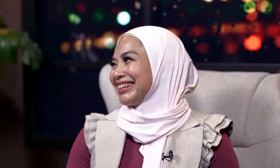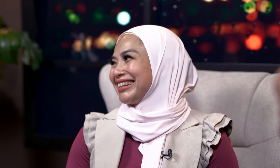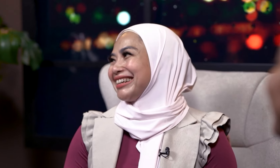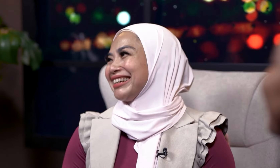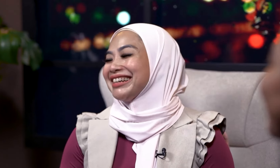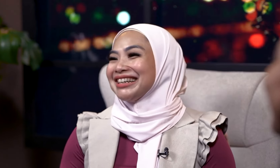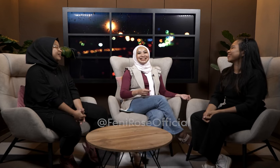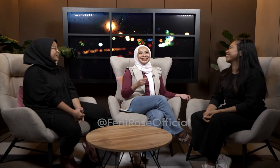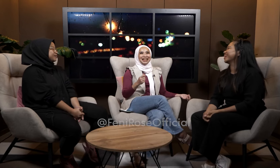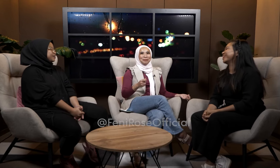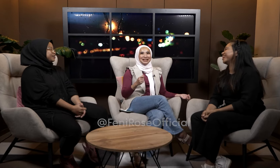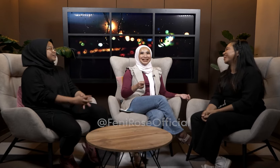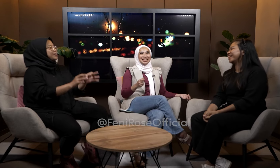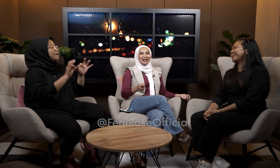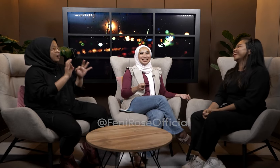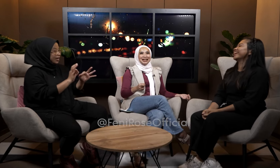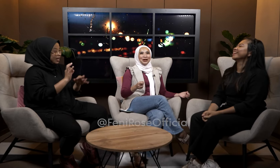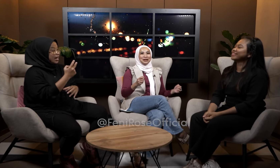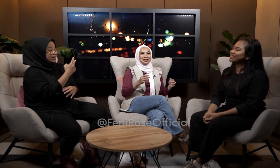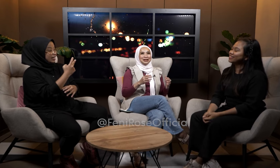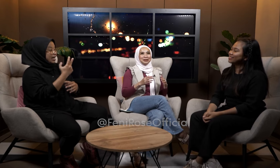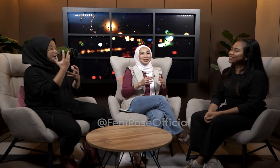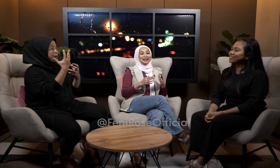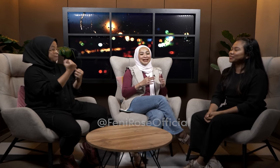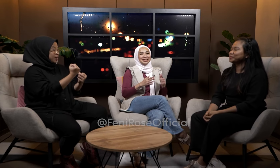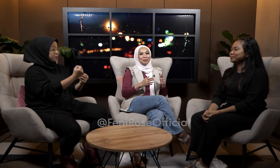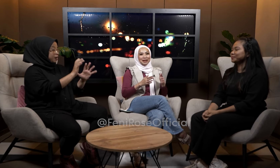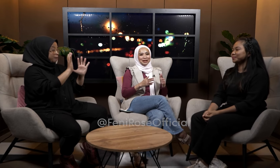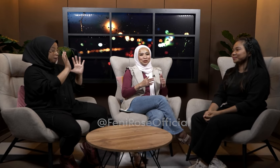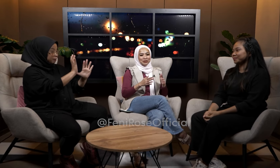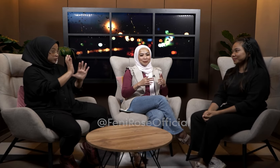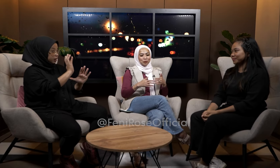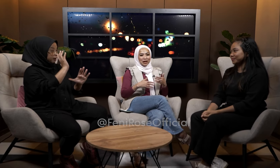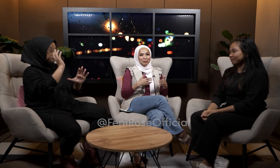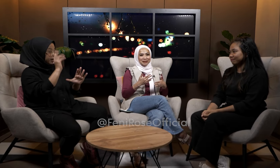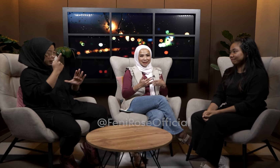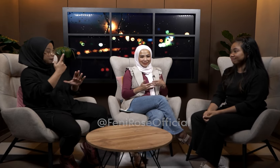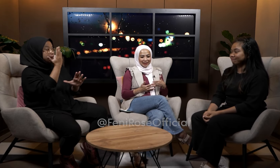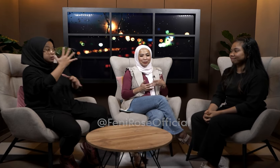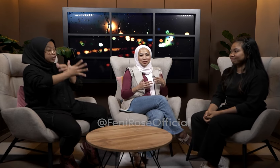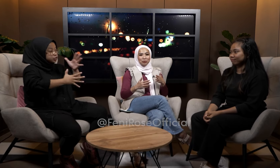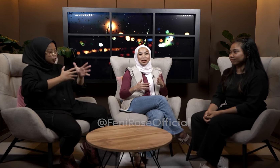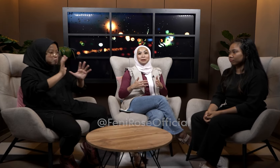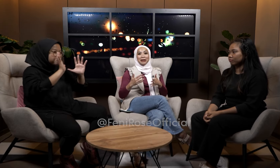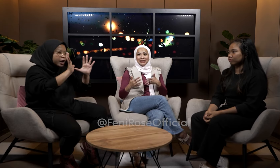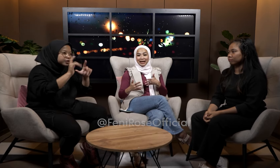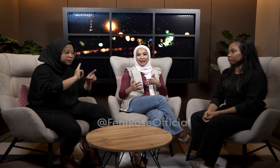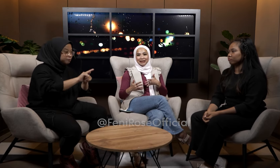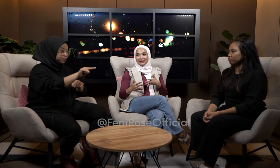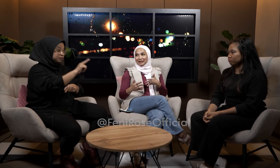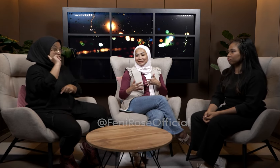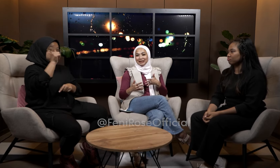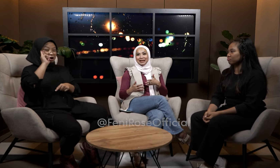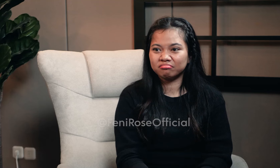duluan jadi harapannya adalah kalau banyak kan Yang kemarin itu bisa menggunakan bahasa isyarat tapi itu adalah teman dengar nah